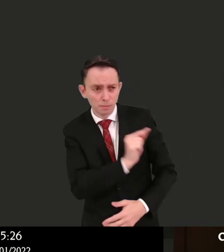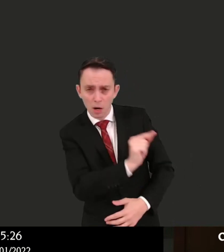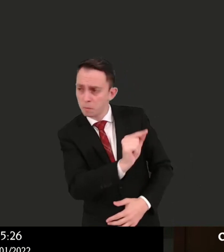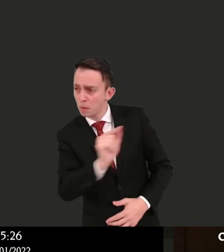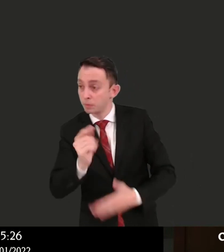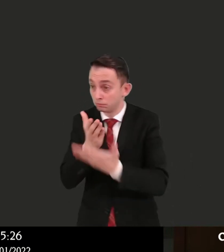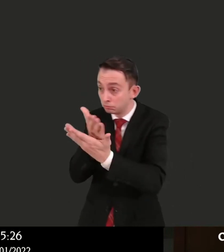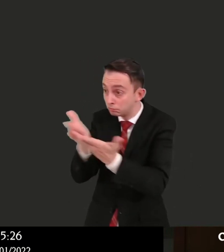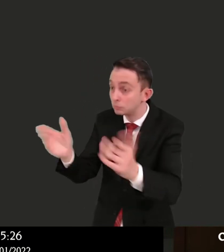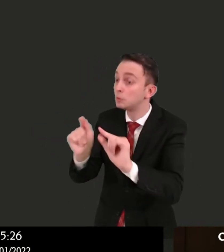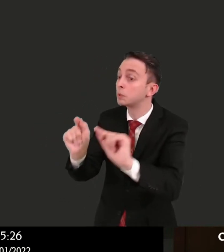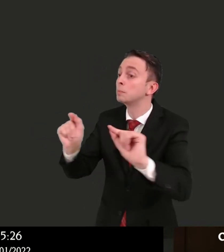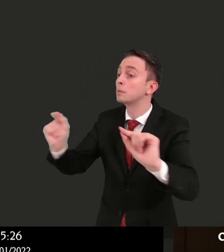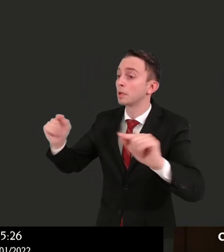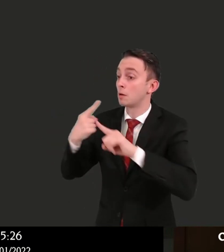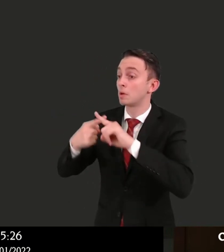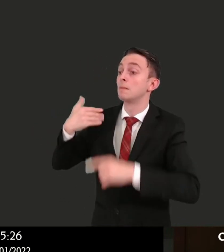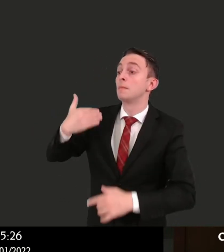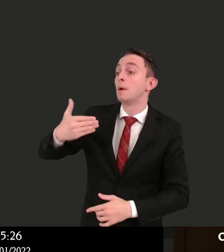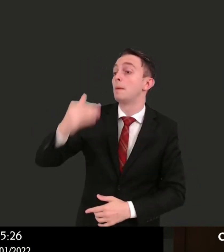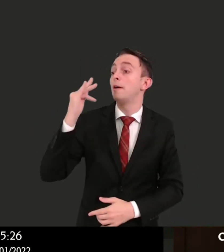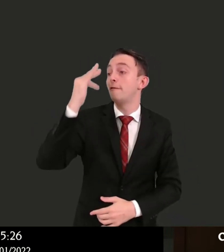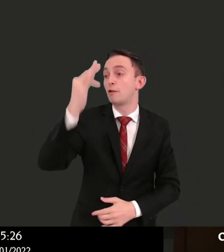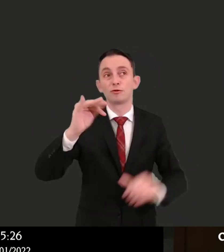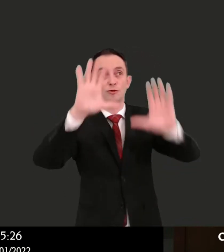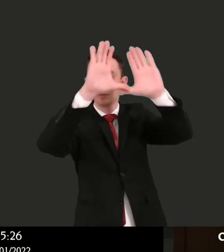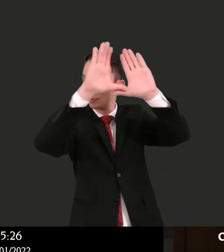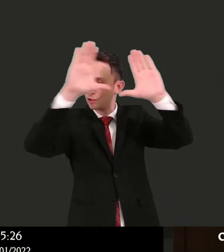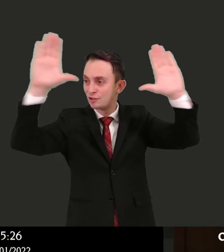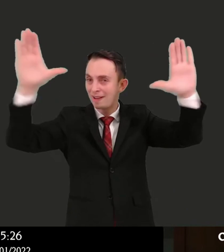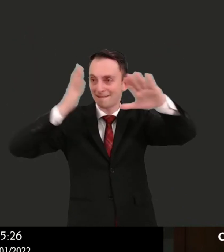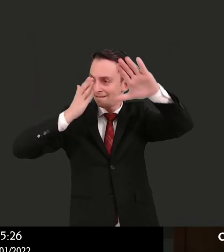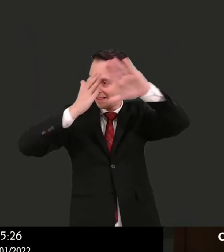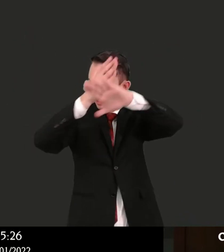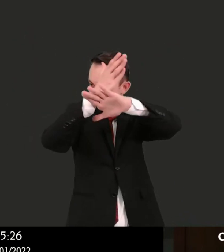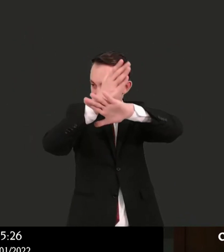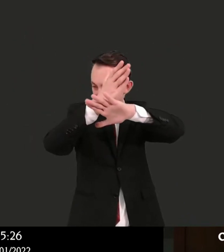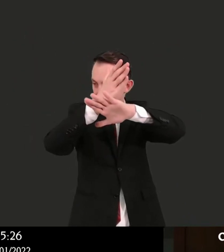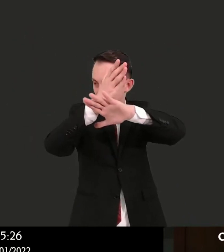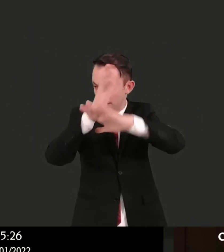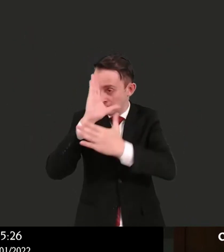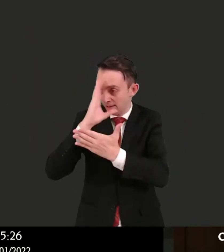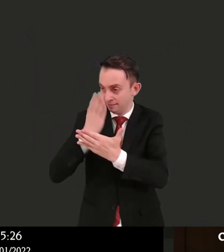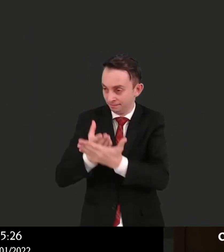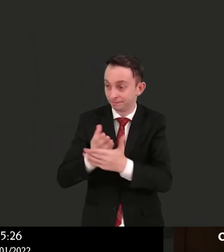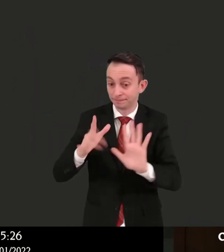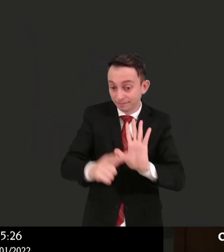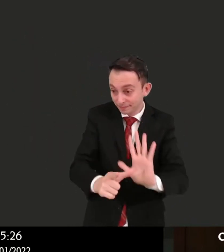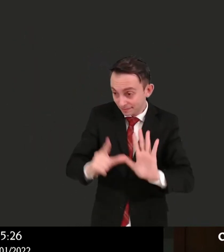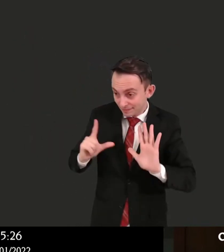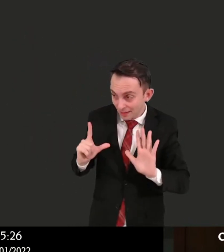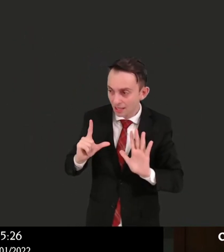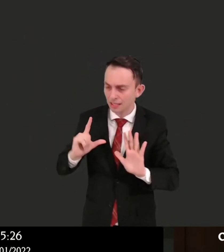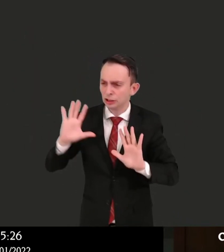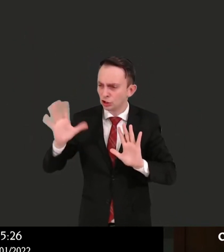da esperança que vos está reservada nos céus, da qual já antes ouvistes pela palavra da verdade do